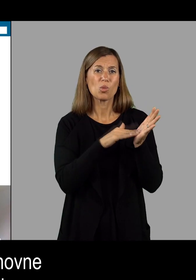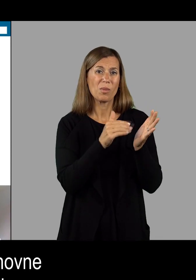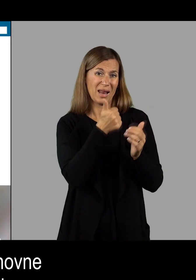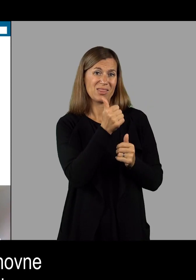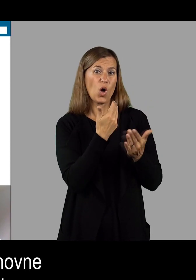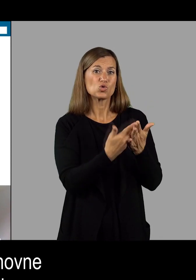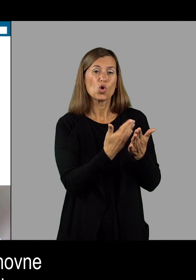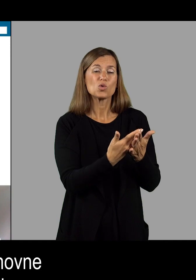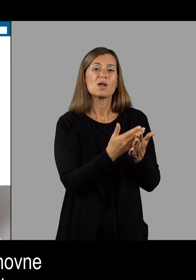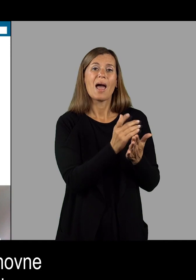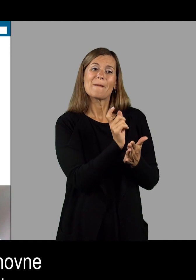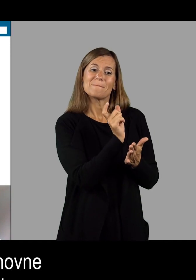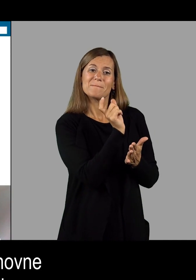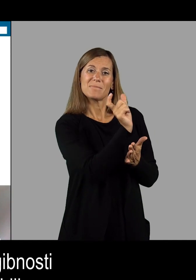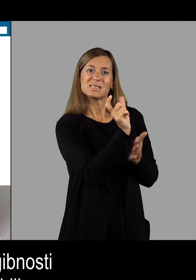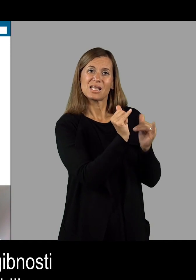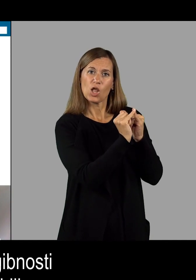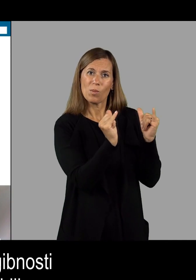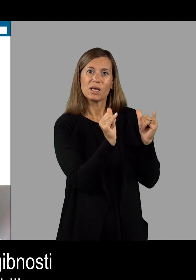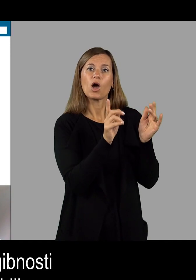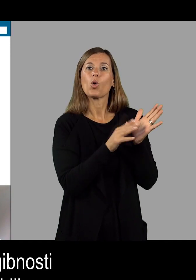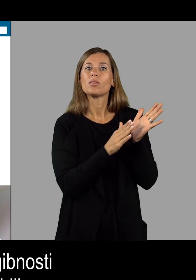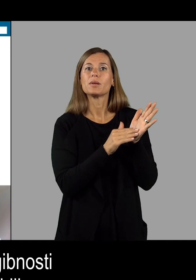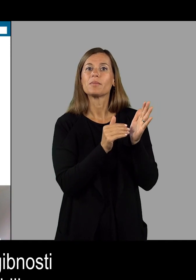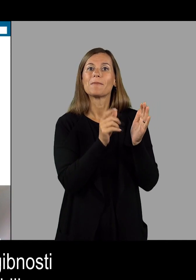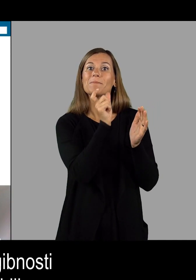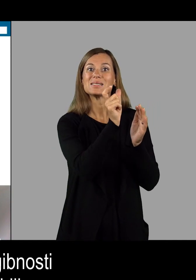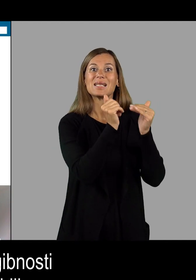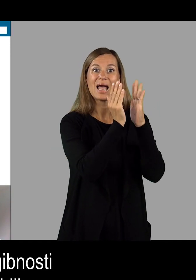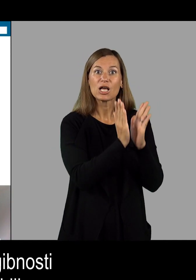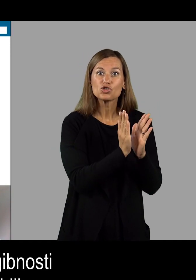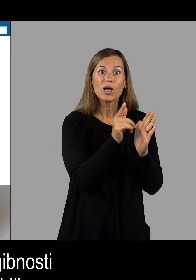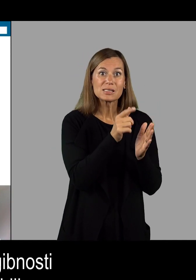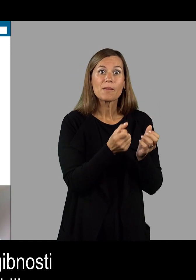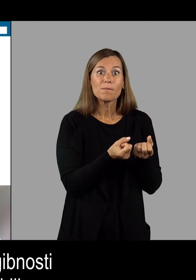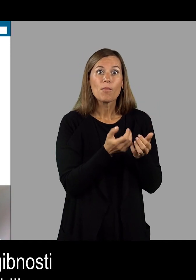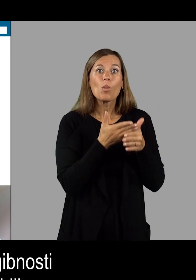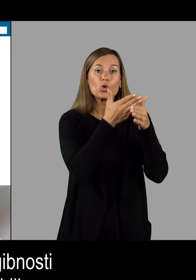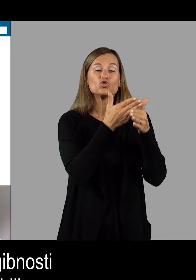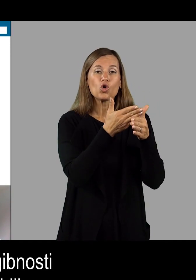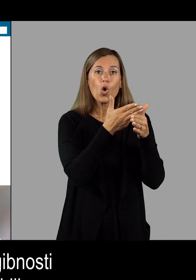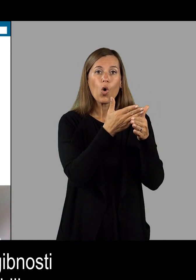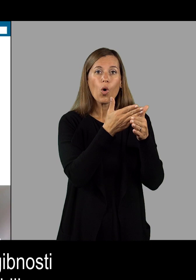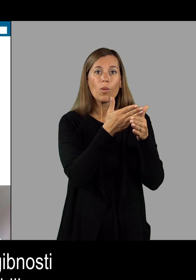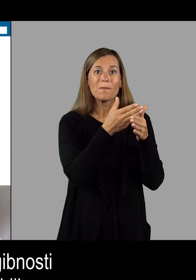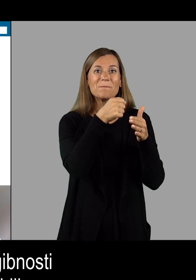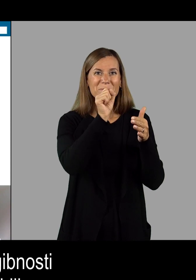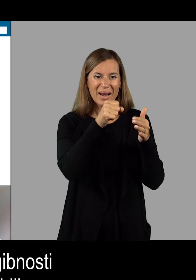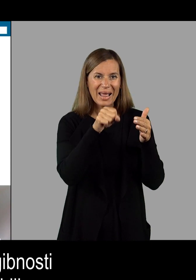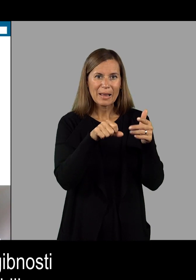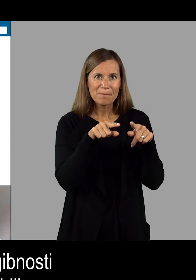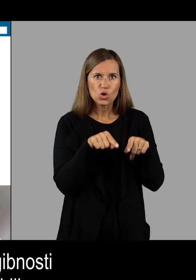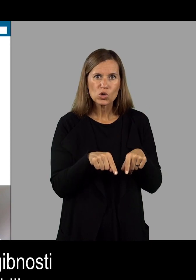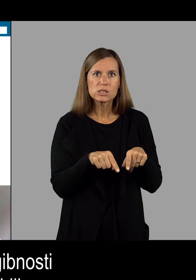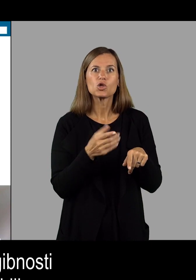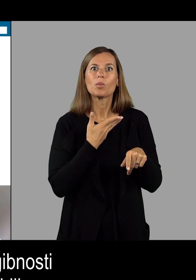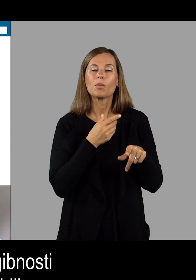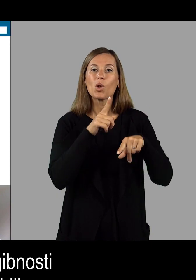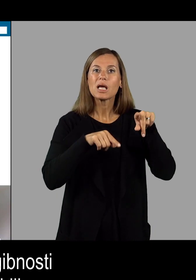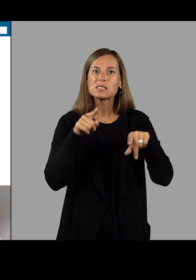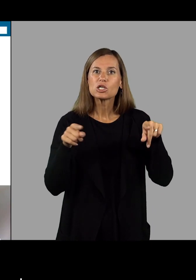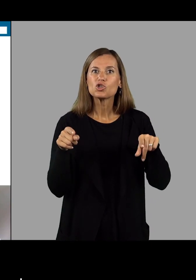osnovne besedne oblike, kot je recimo beseda hiša, s pomočjo pregibnosti dobimo različne